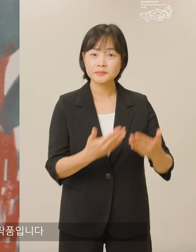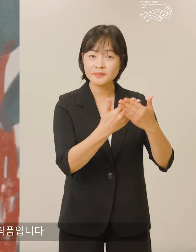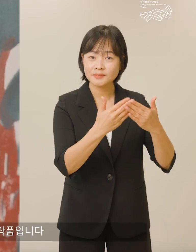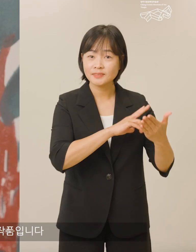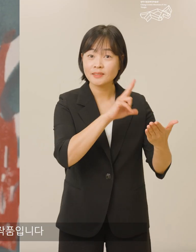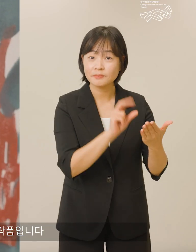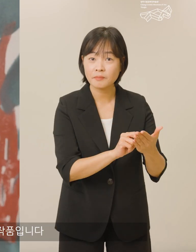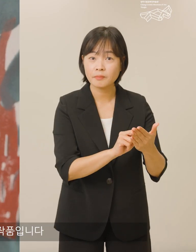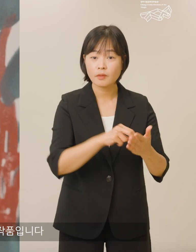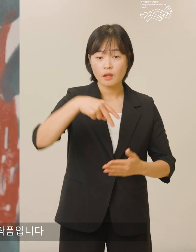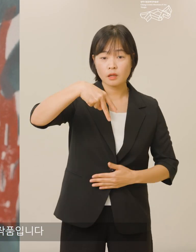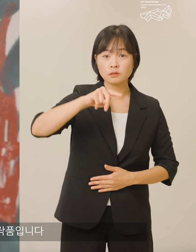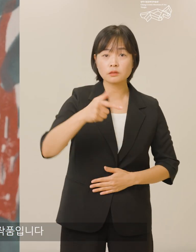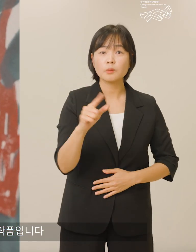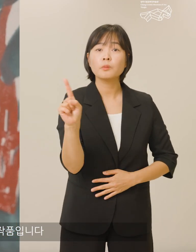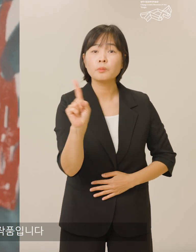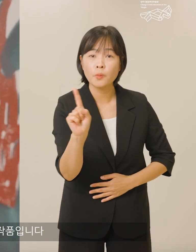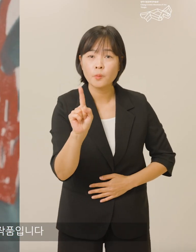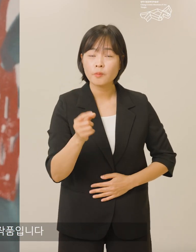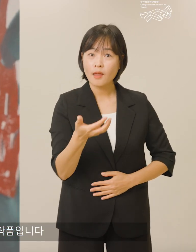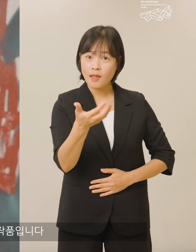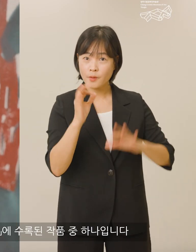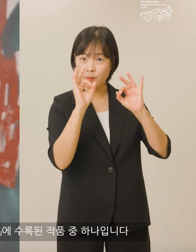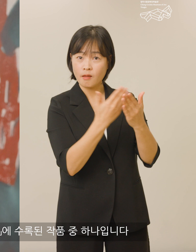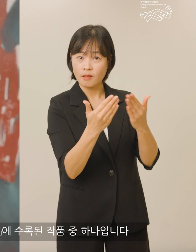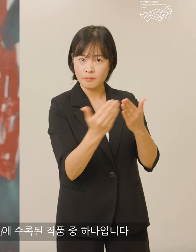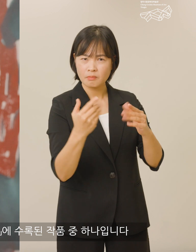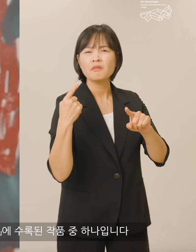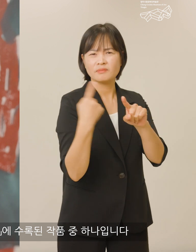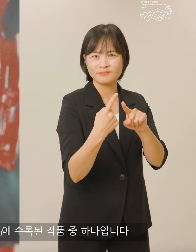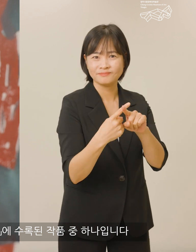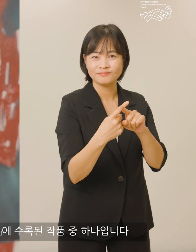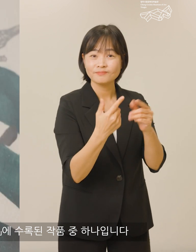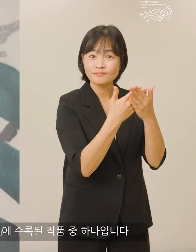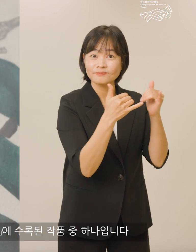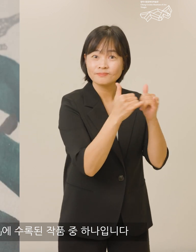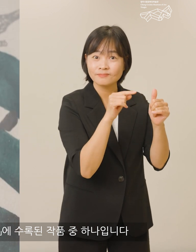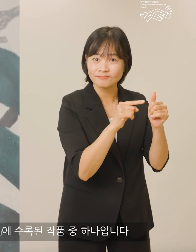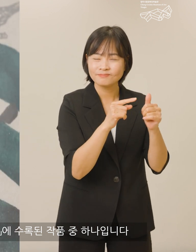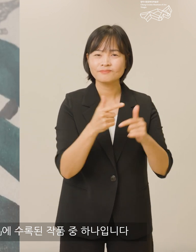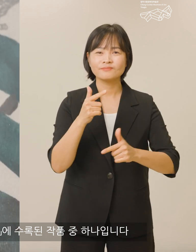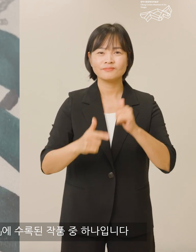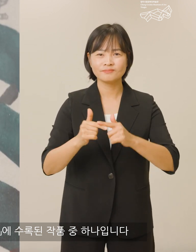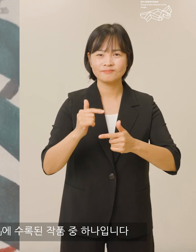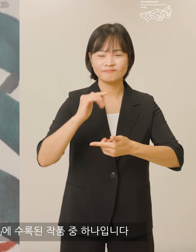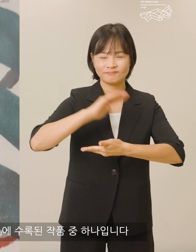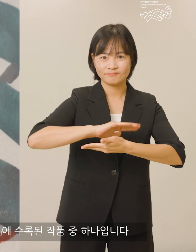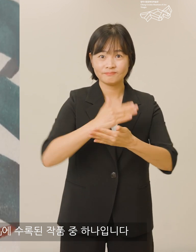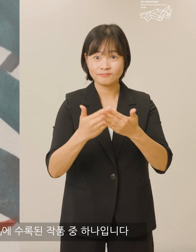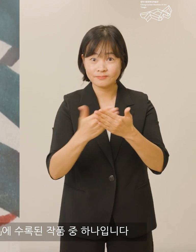이 작품은 무엇이 선인가라는 작품입니다. 앞서 본 작품과 마찬가지로 장욱진 선